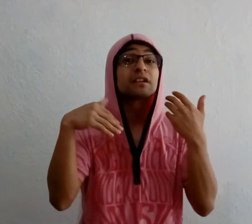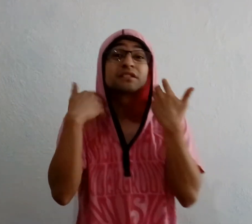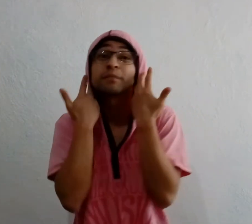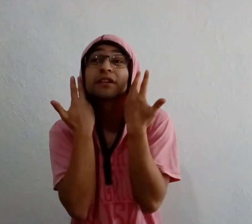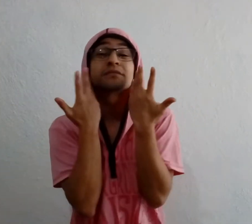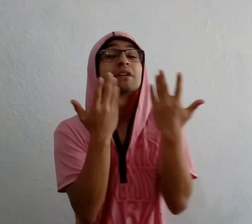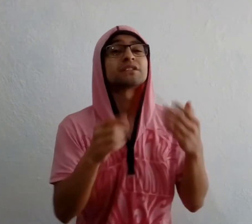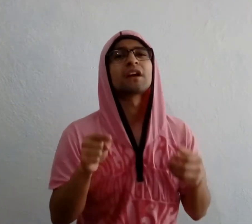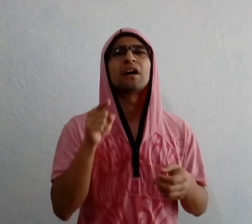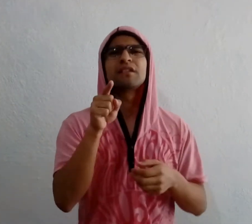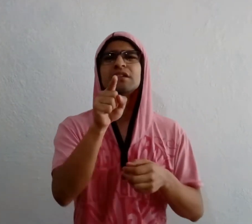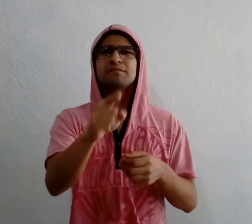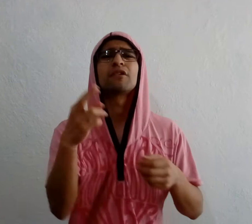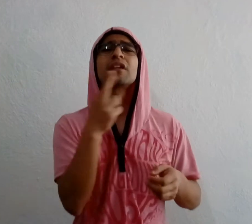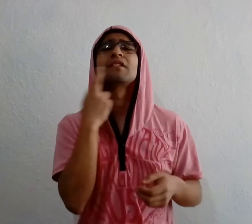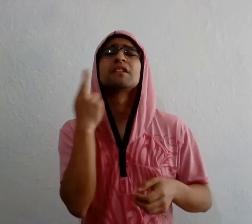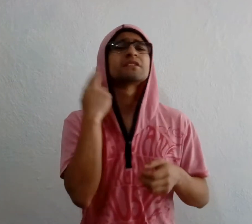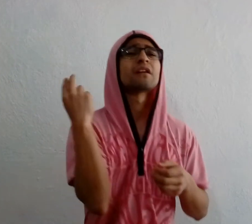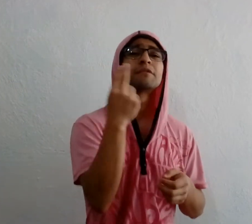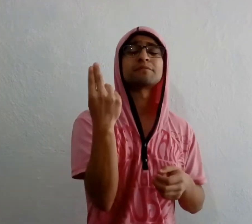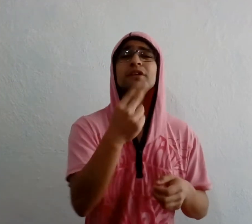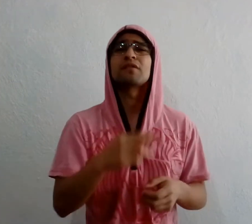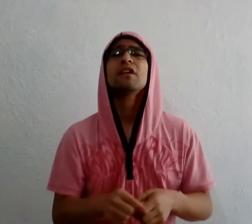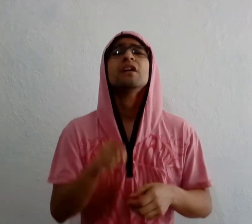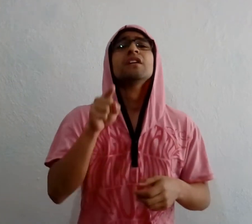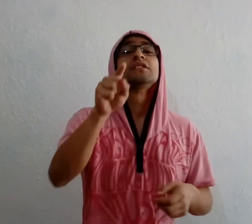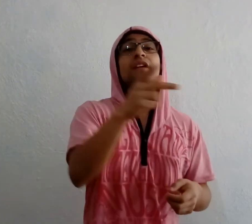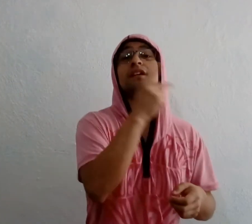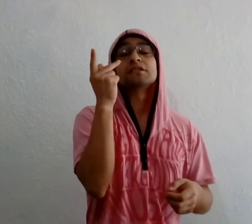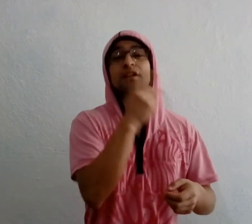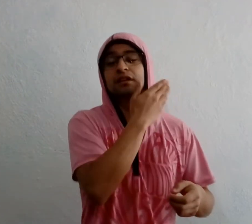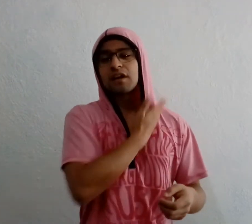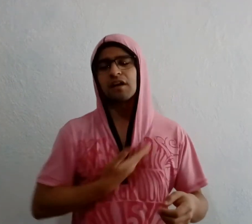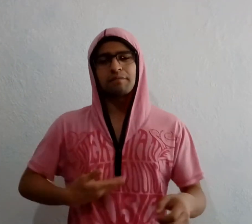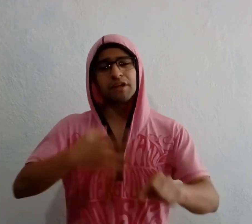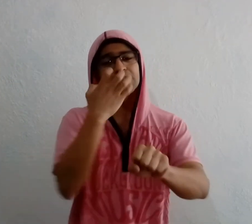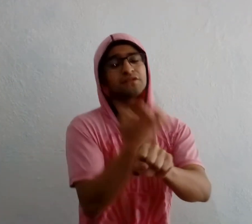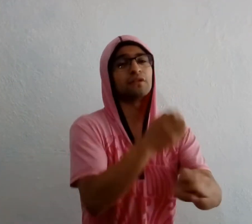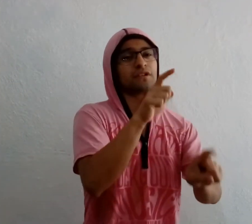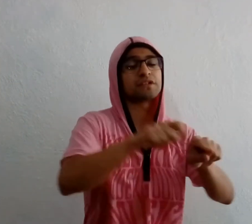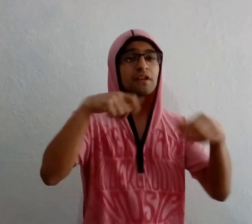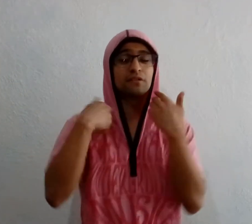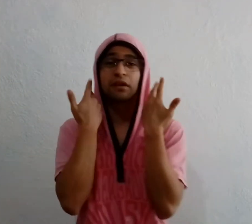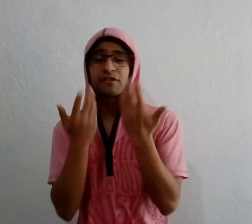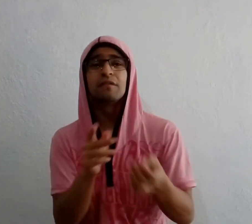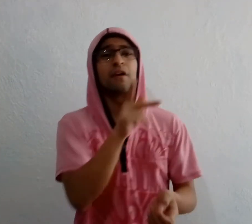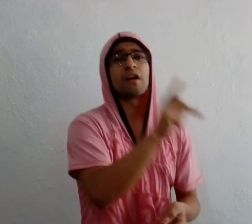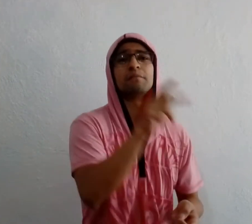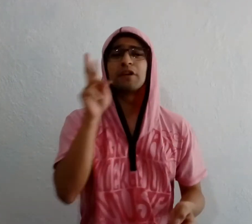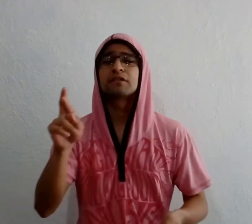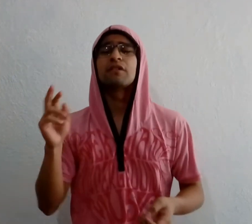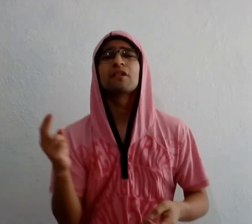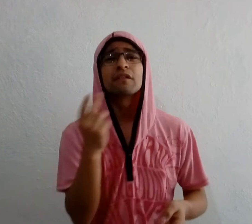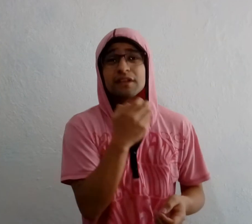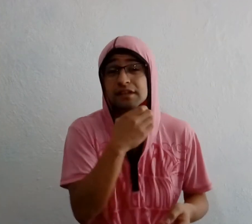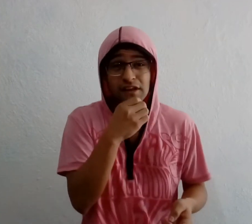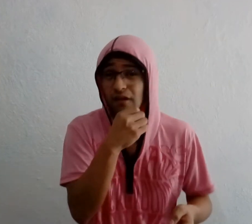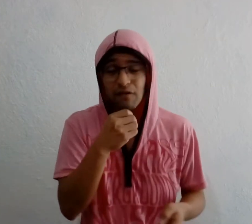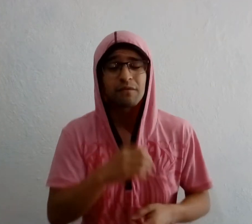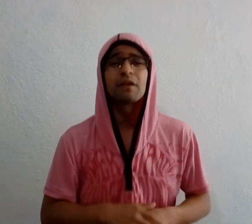y pides más carne, es porque tienes hambre espiritual. Si quieres criticar pastores y a Donald Trump, en Puerto Rico tienes a Jorge